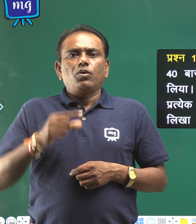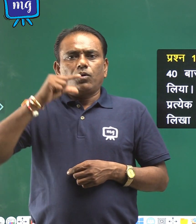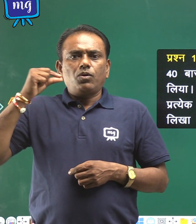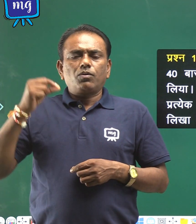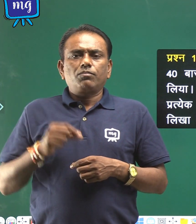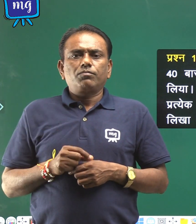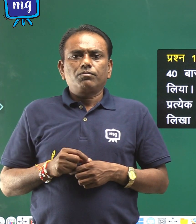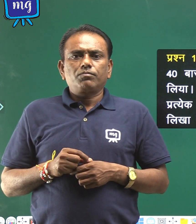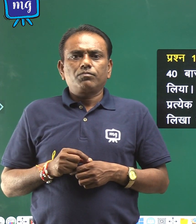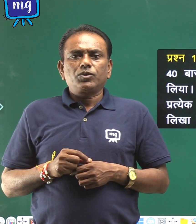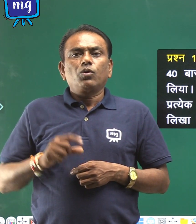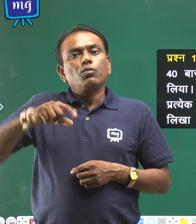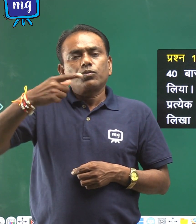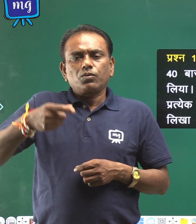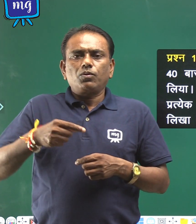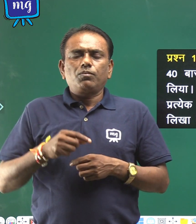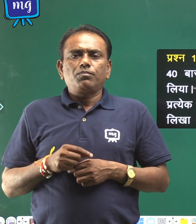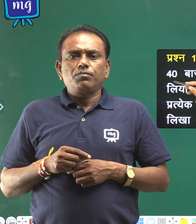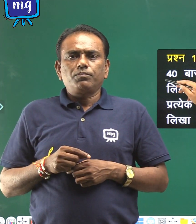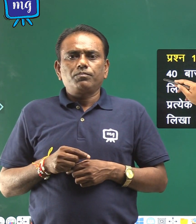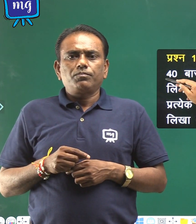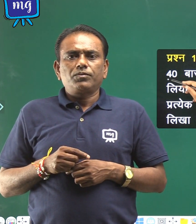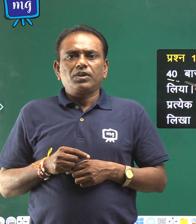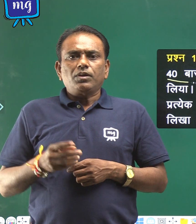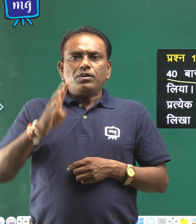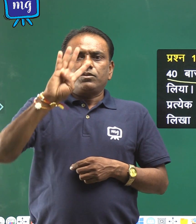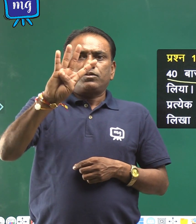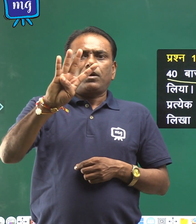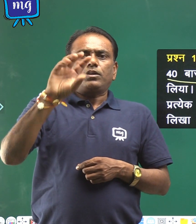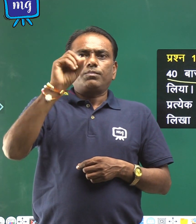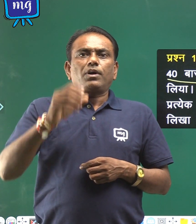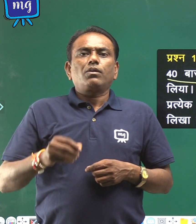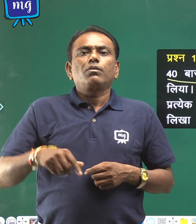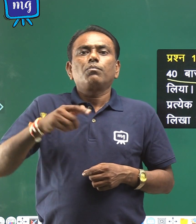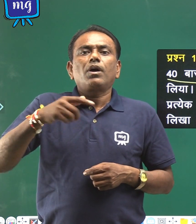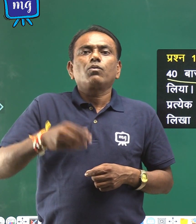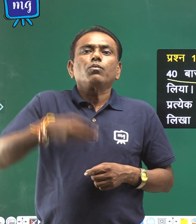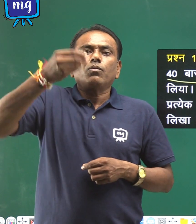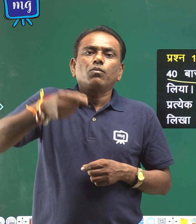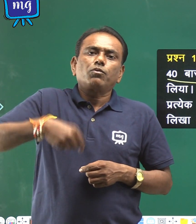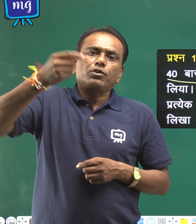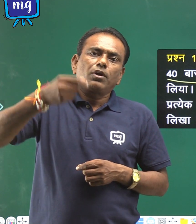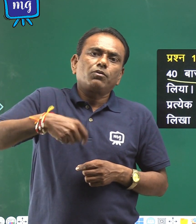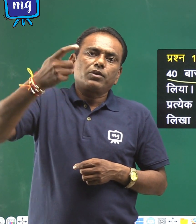और उसको 40 बार उछालने पर